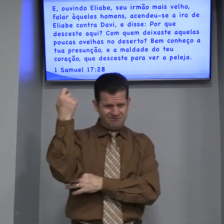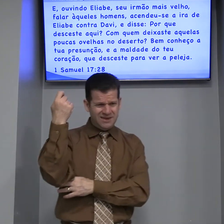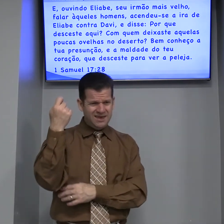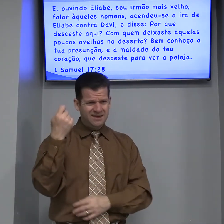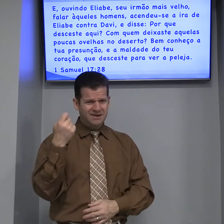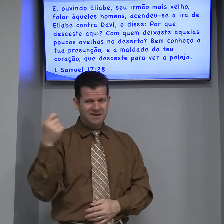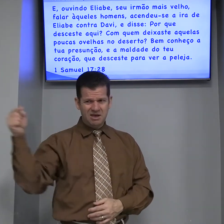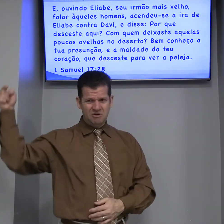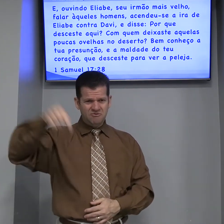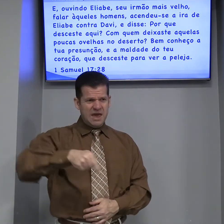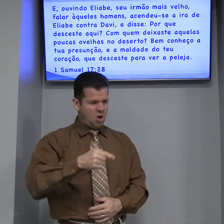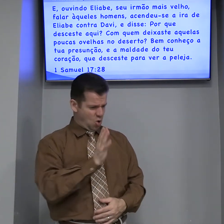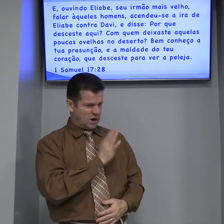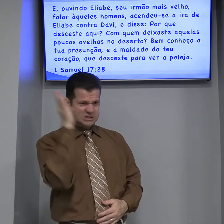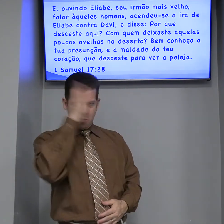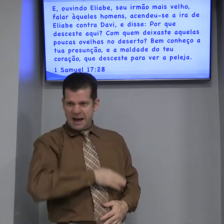Davi veio com o coração mau.